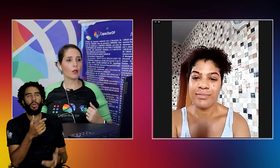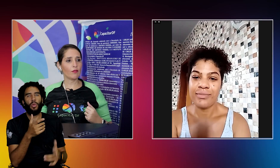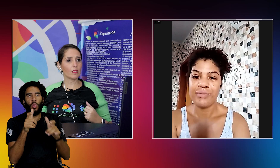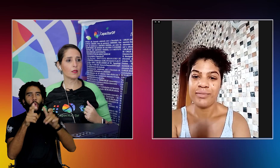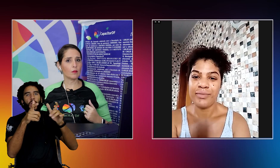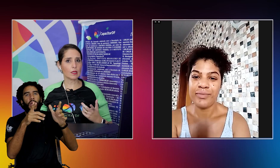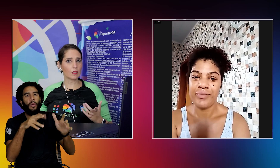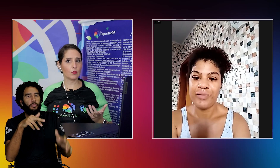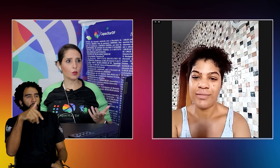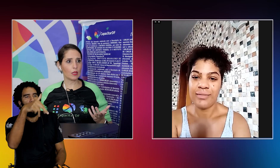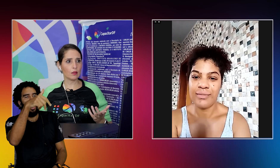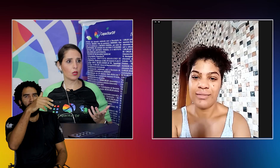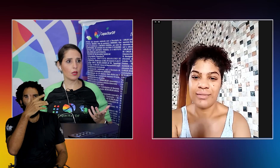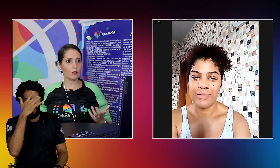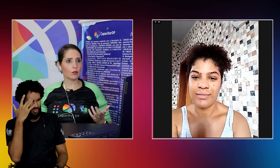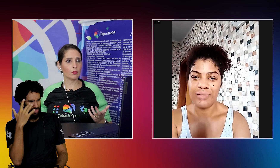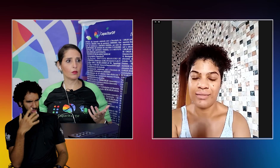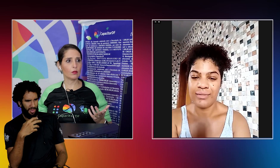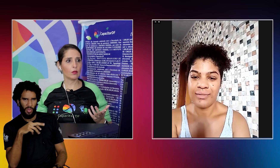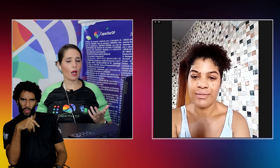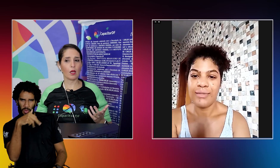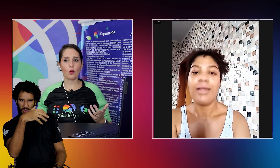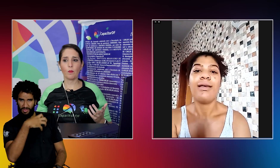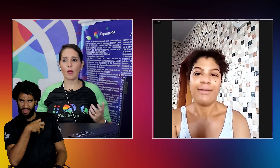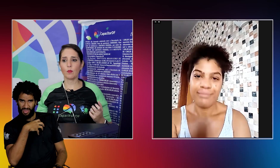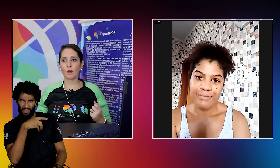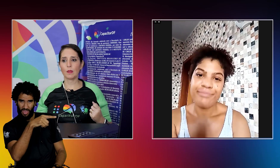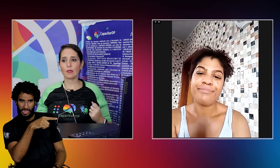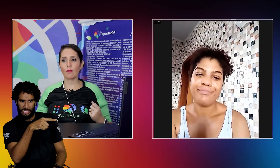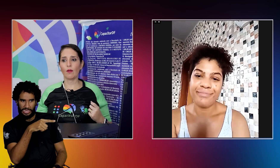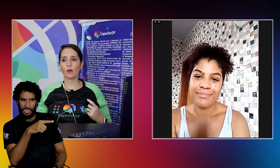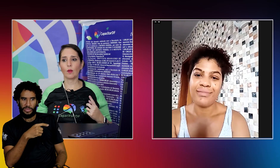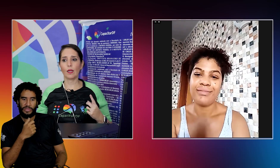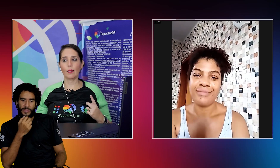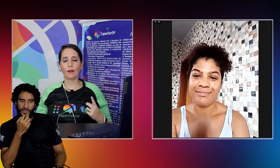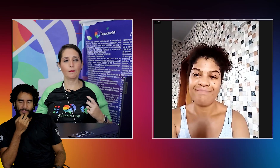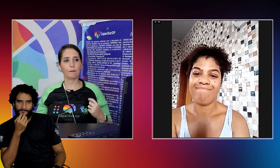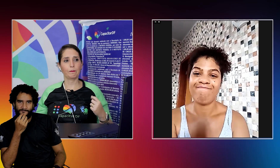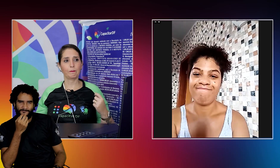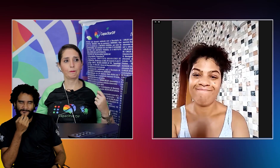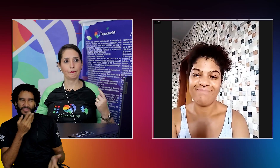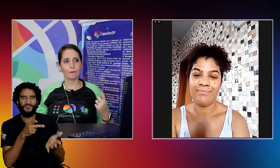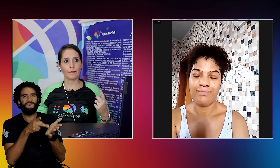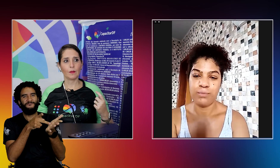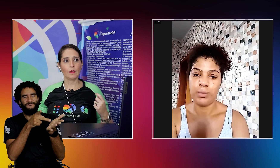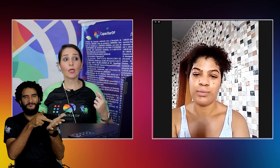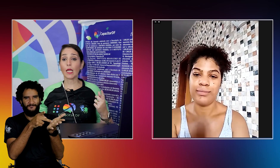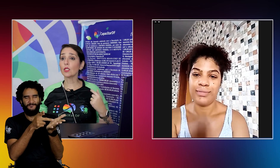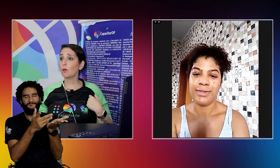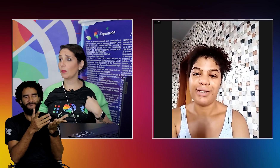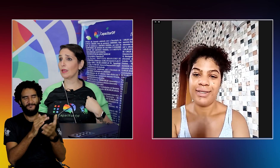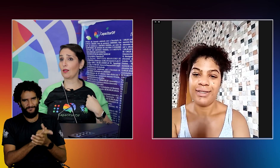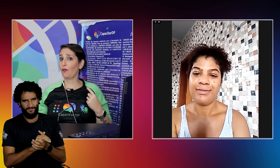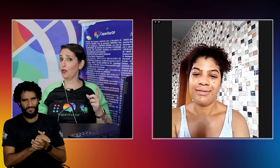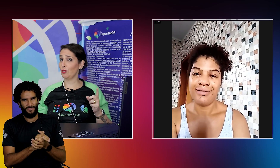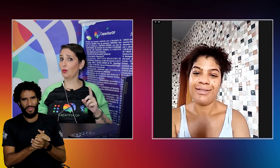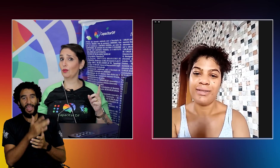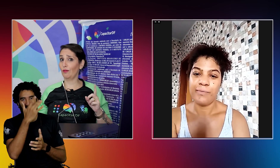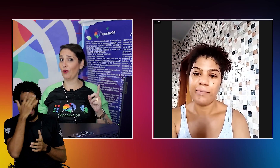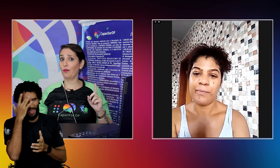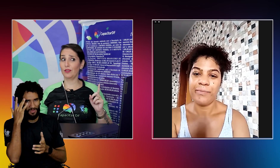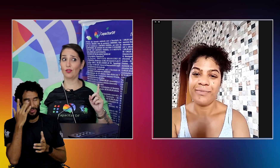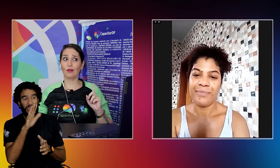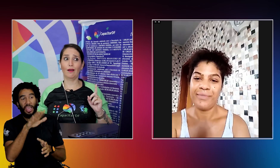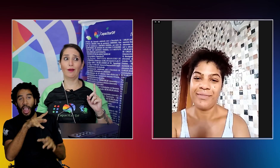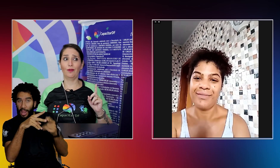pessoa olha e fala assim, mas ela subiu desse jeito? Aí eu paro para pensar e falo, E quem chamou minha atenção foi surdo,